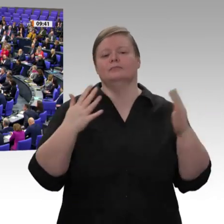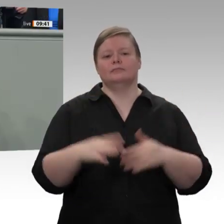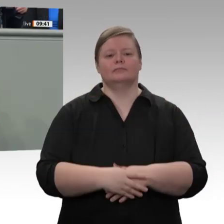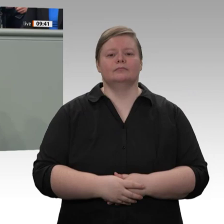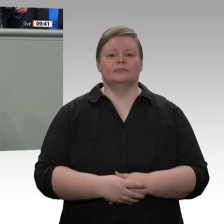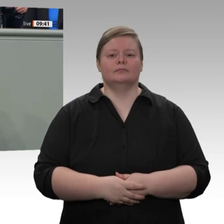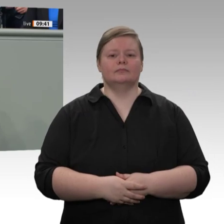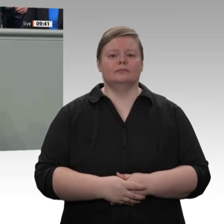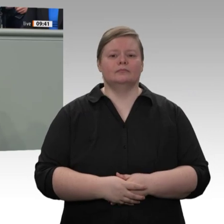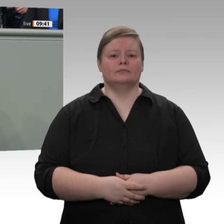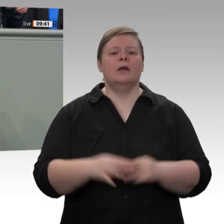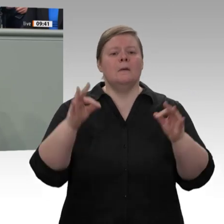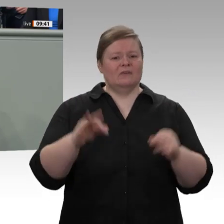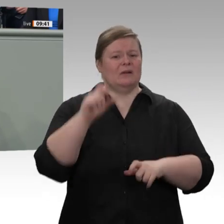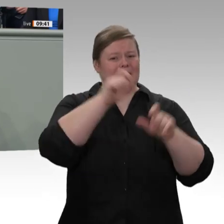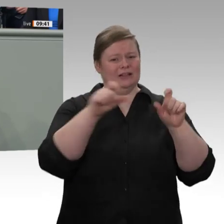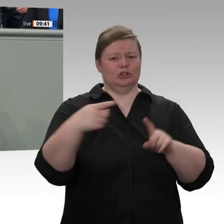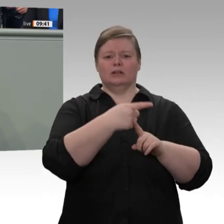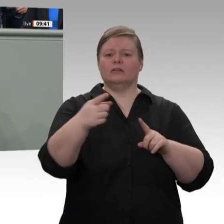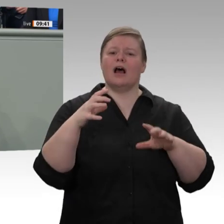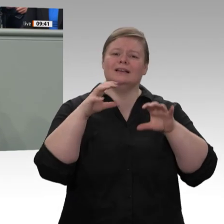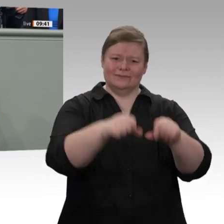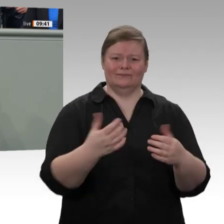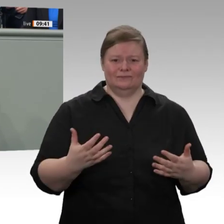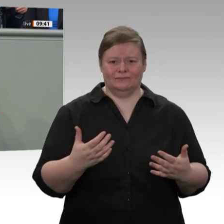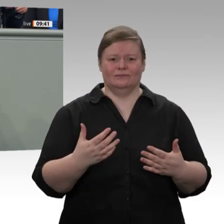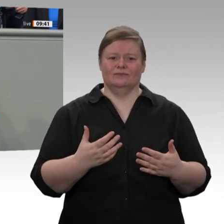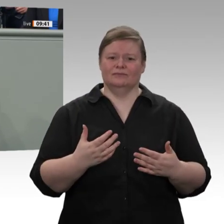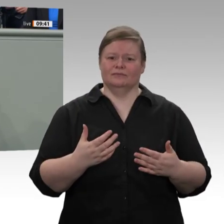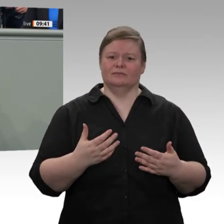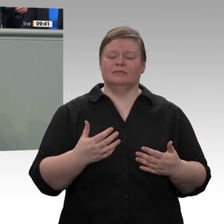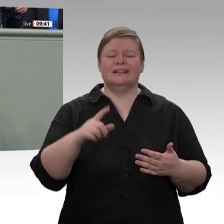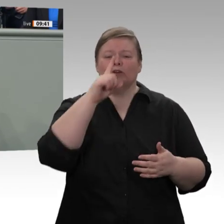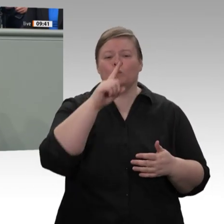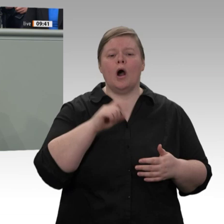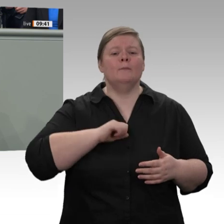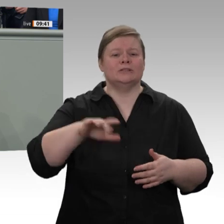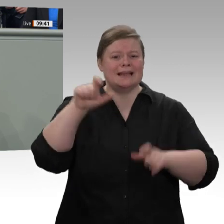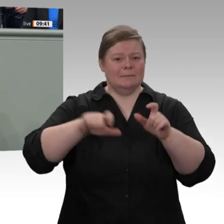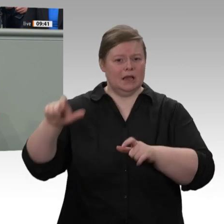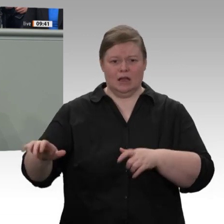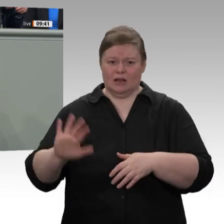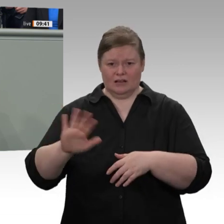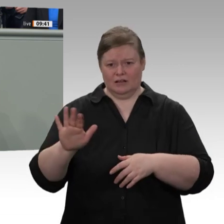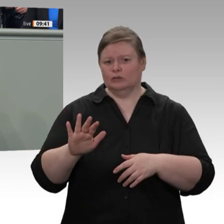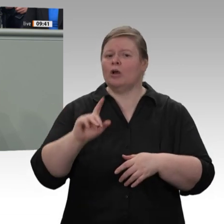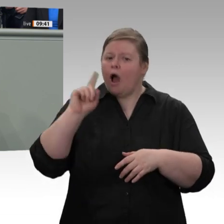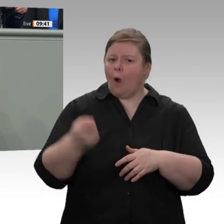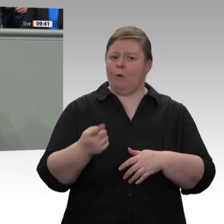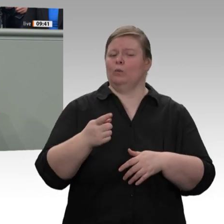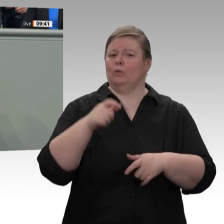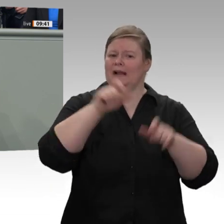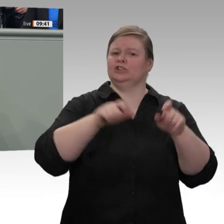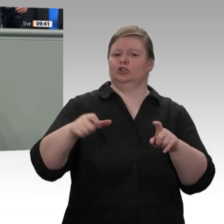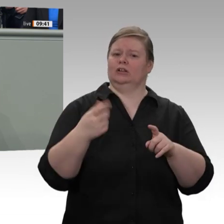Wenn Menschen jüdischen Glaubens angegriffen werden, auf der Straße, aufgrund ihrer Kippa, dann ist es nicht nur ein Angriff auf Juden, es ist